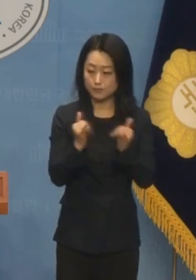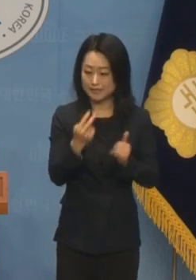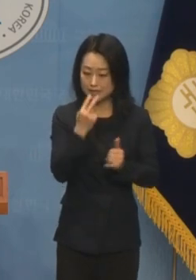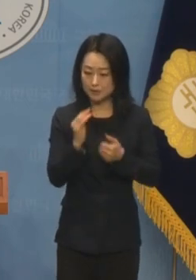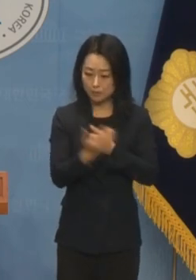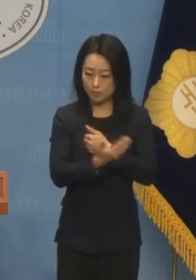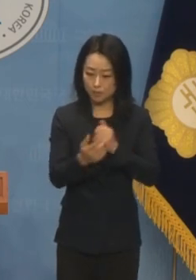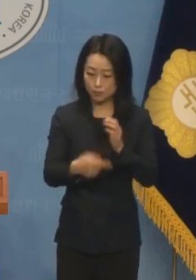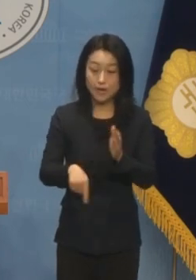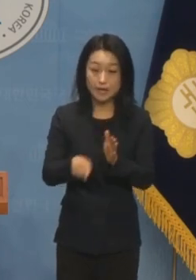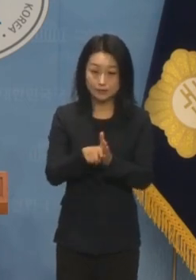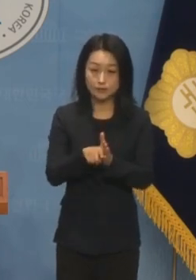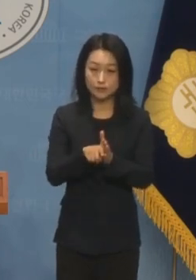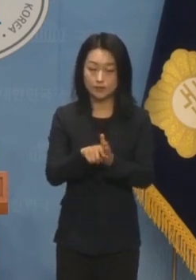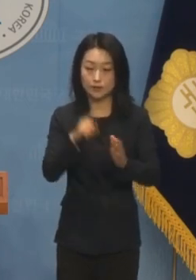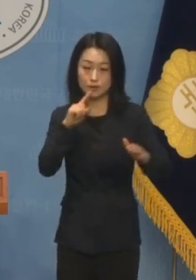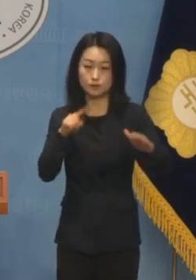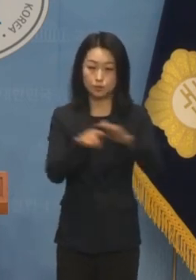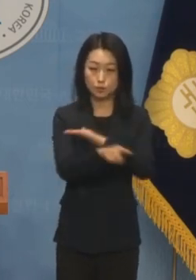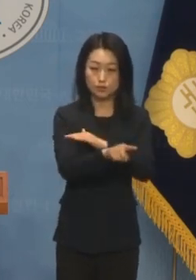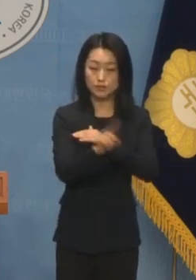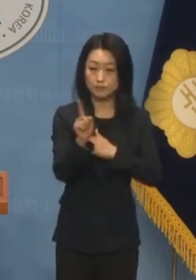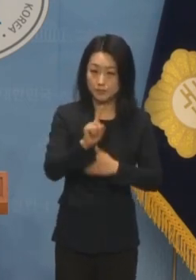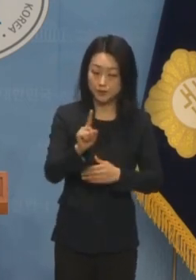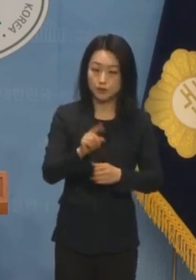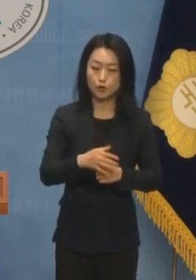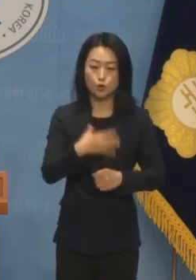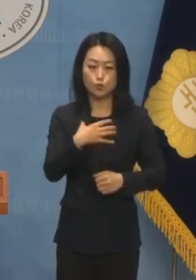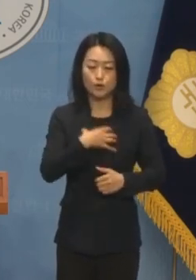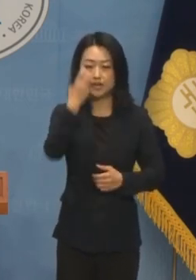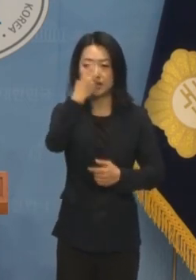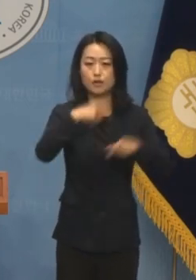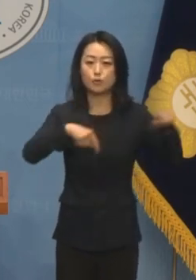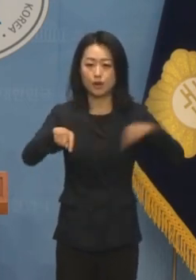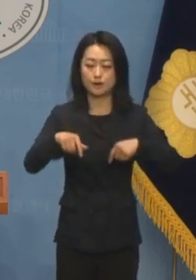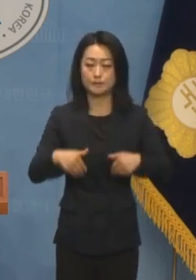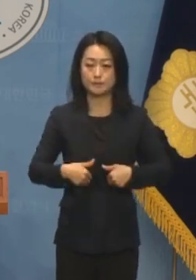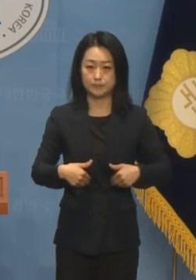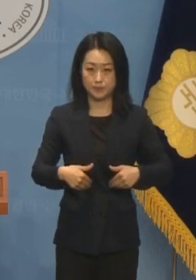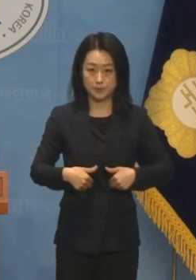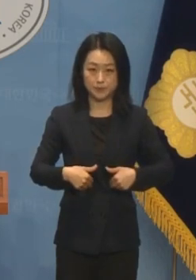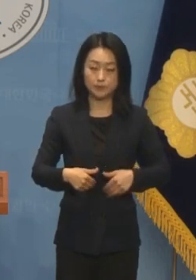위해 즉각적이고 대승적인 위기관리에 나서야 한다.